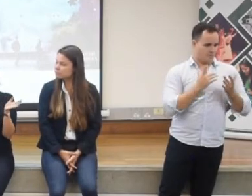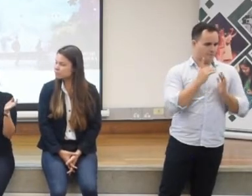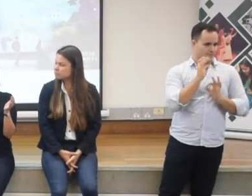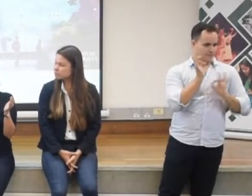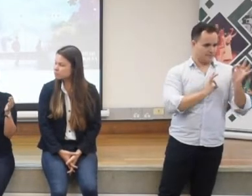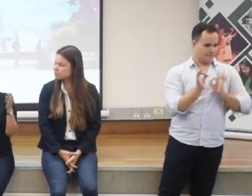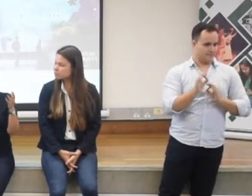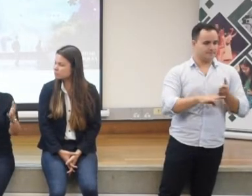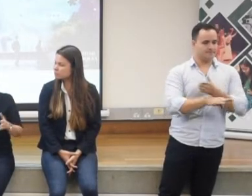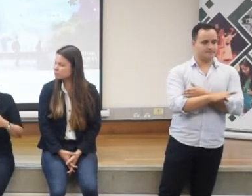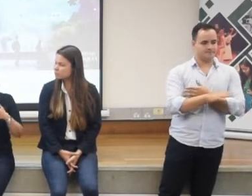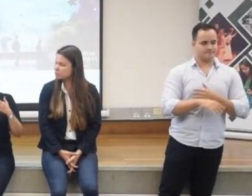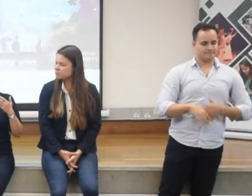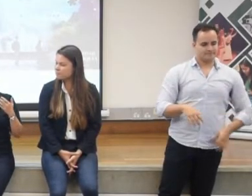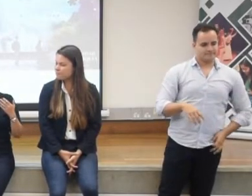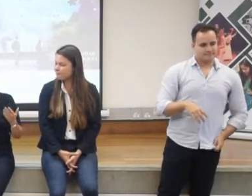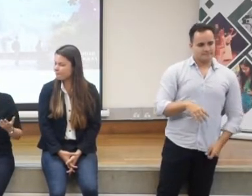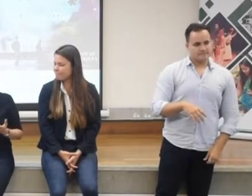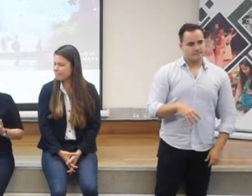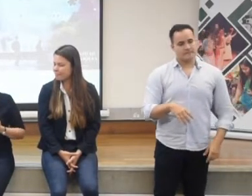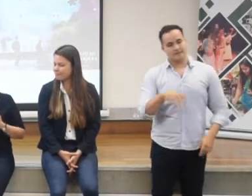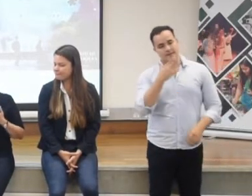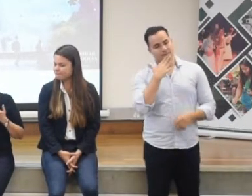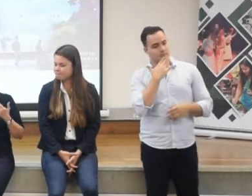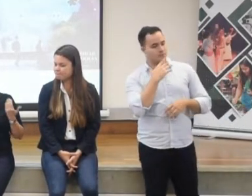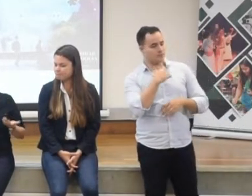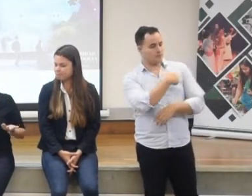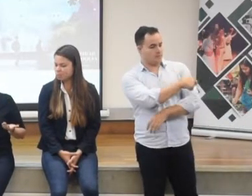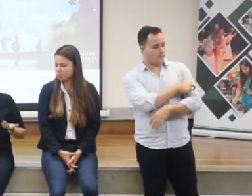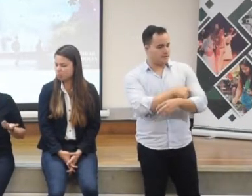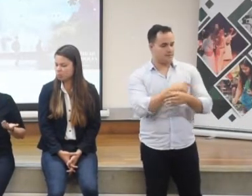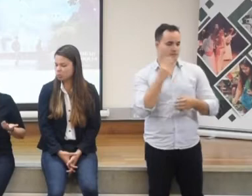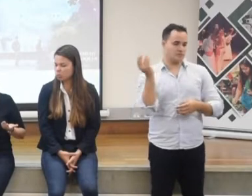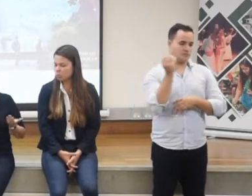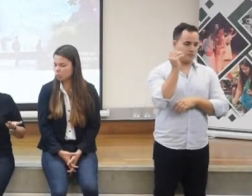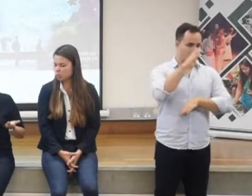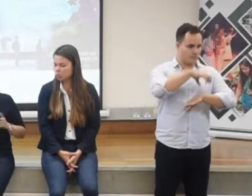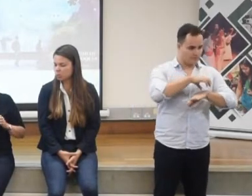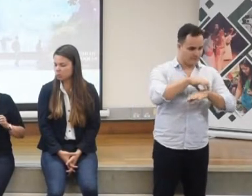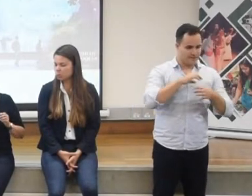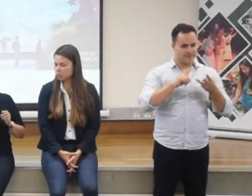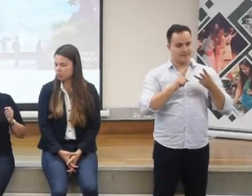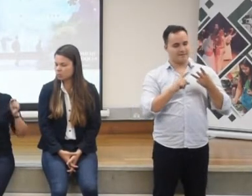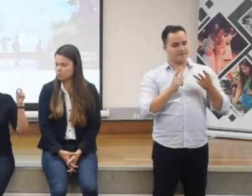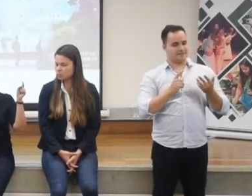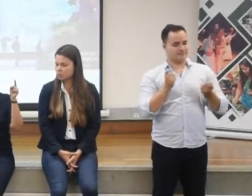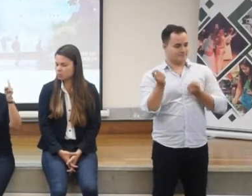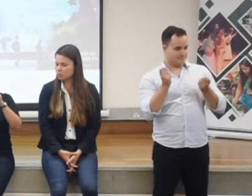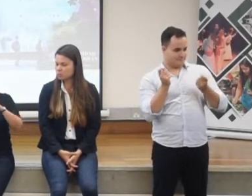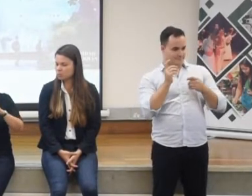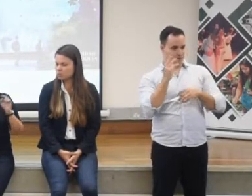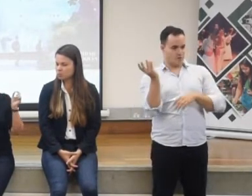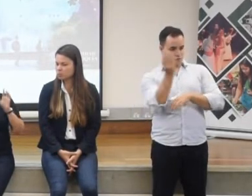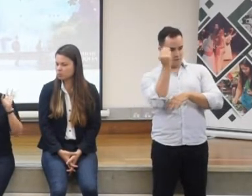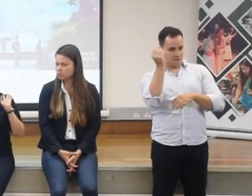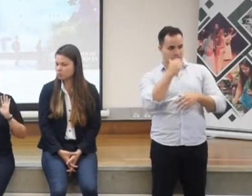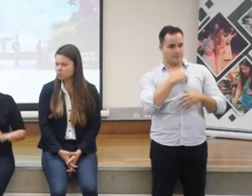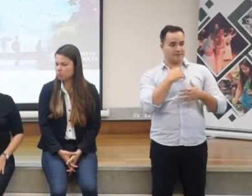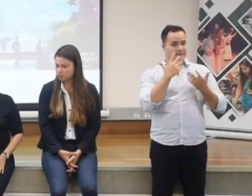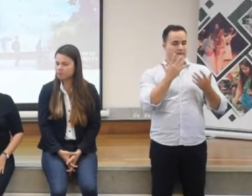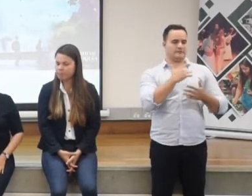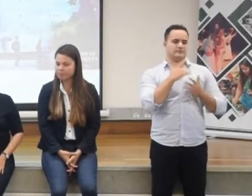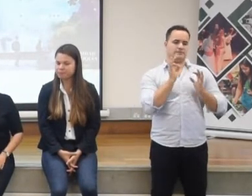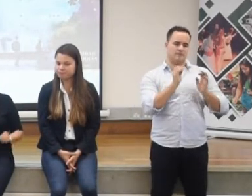que, por ejemplo, cuando los comités, los consejos de facultad, los consejos de dirección quieren hacer algo, dividen y dan un